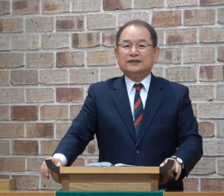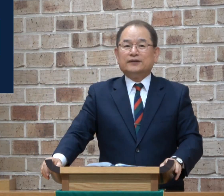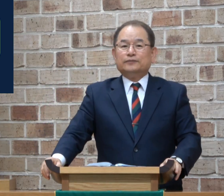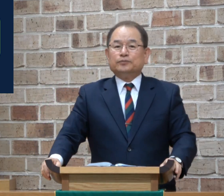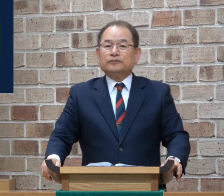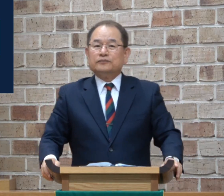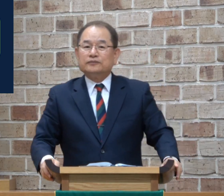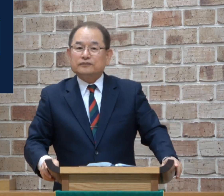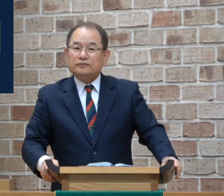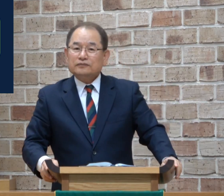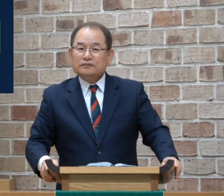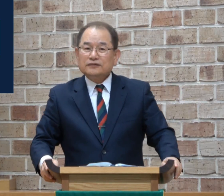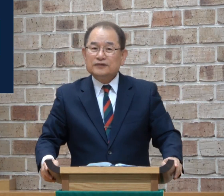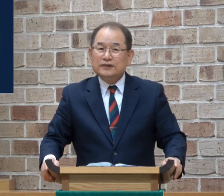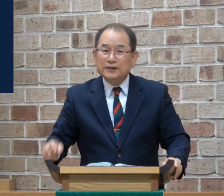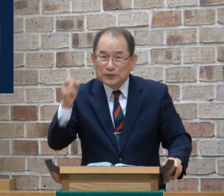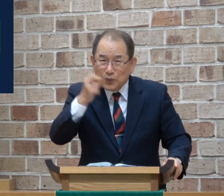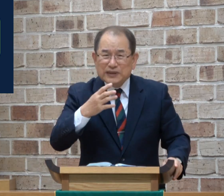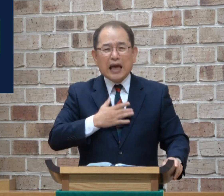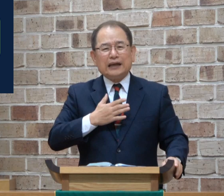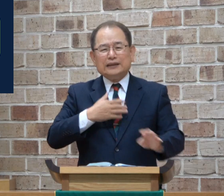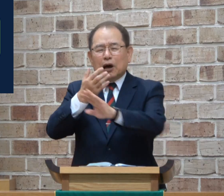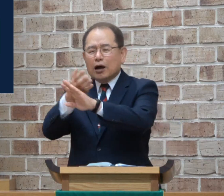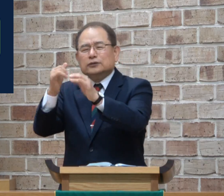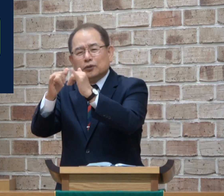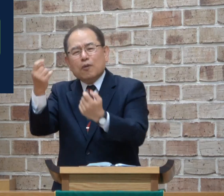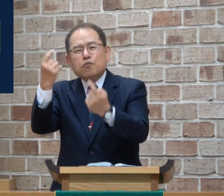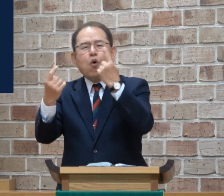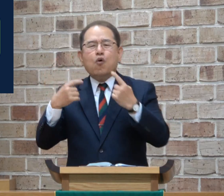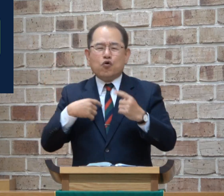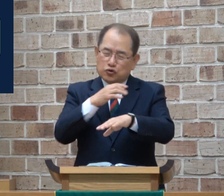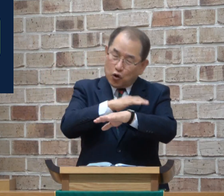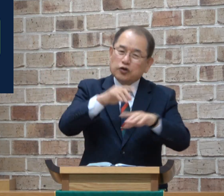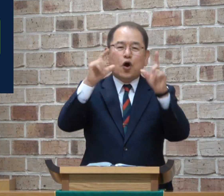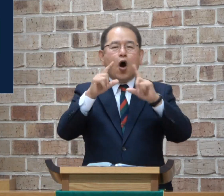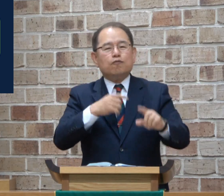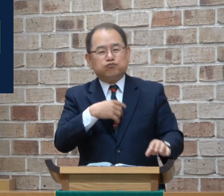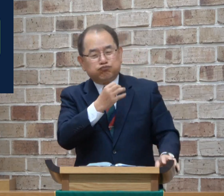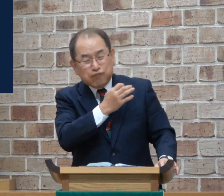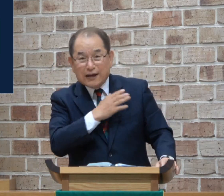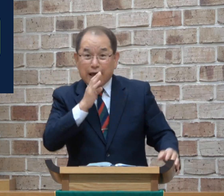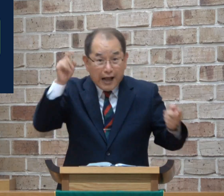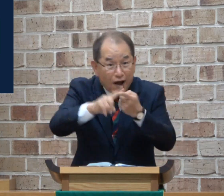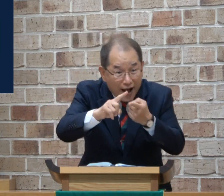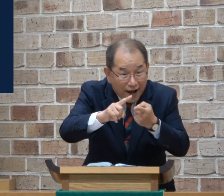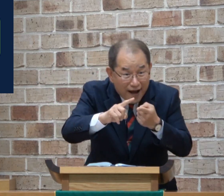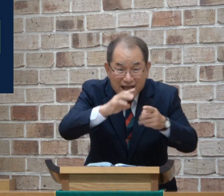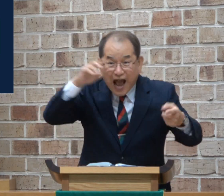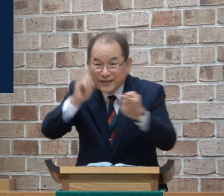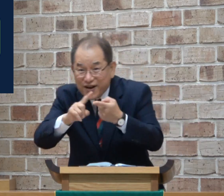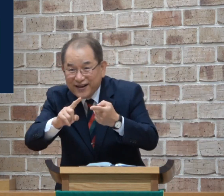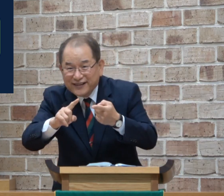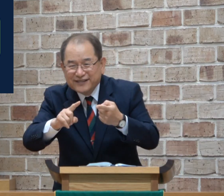또한 내가 다른 사람보다 부요한 것, 당연한 것인가요? 아닙니다. 하나님의